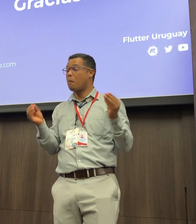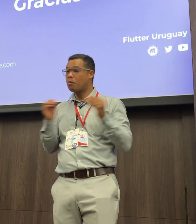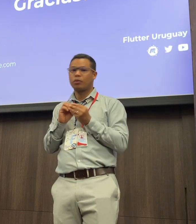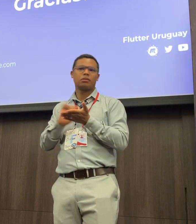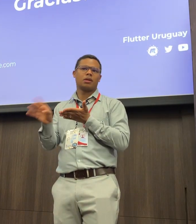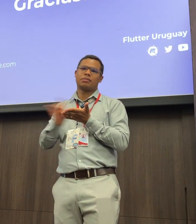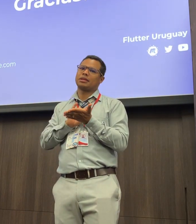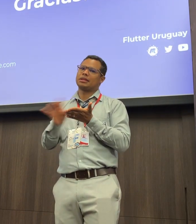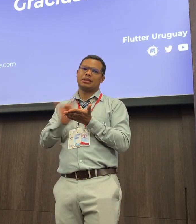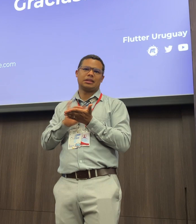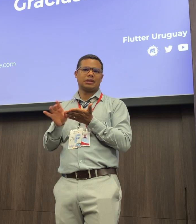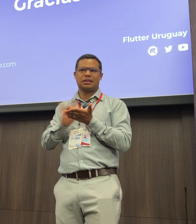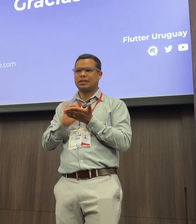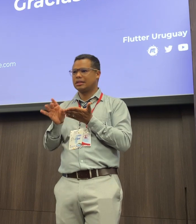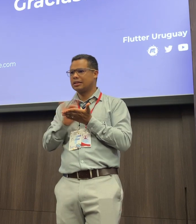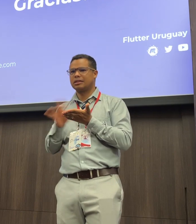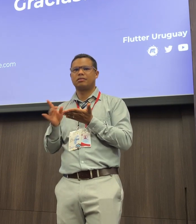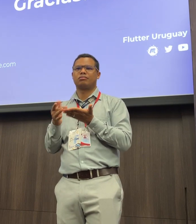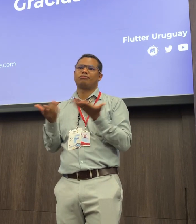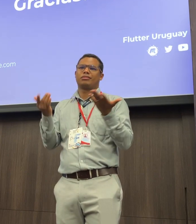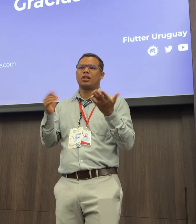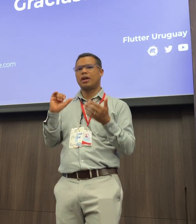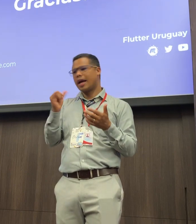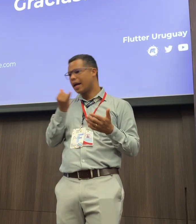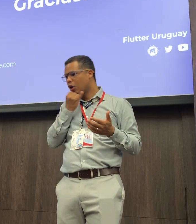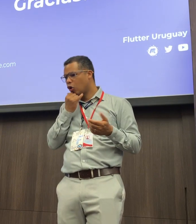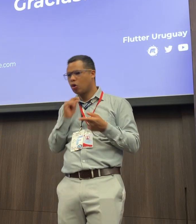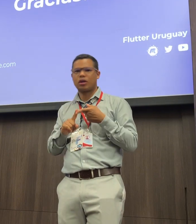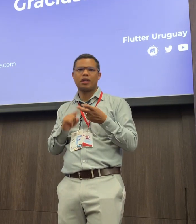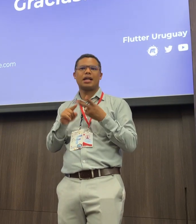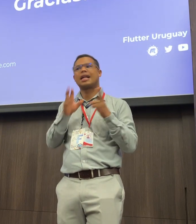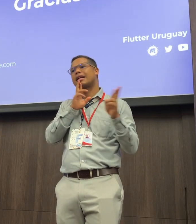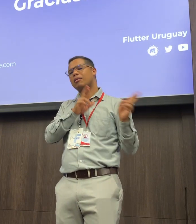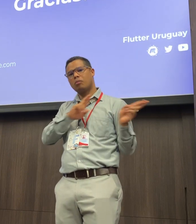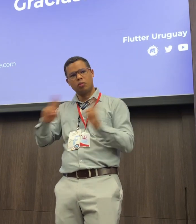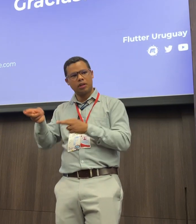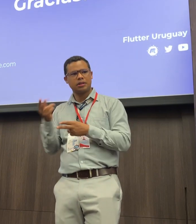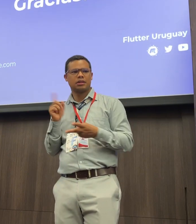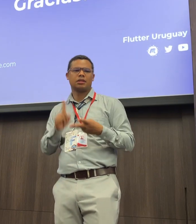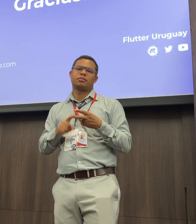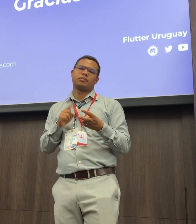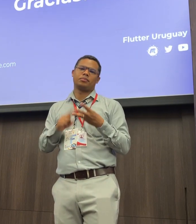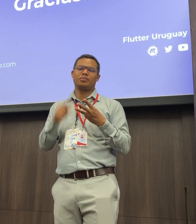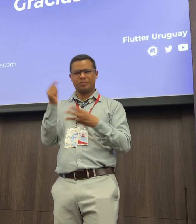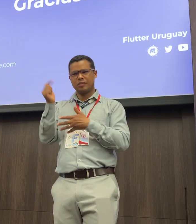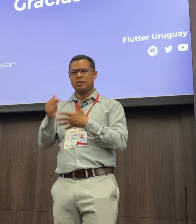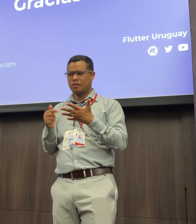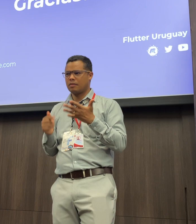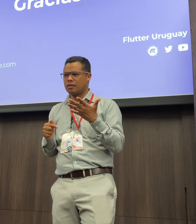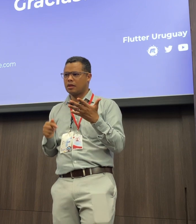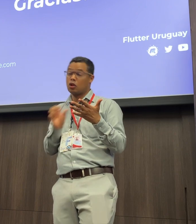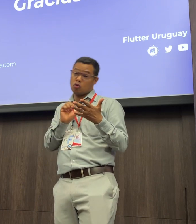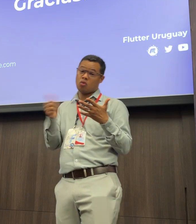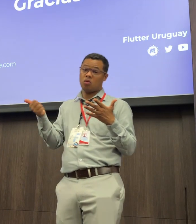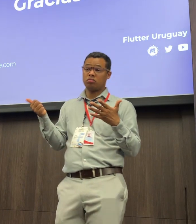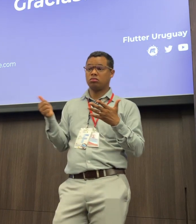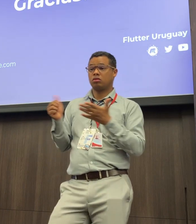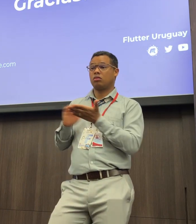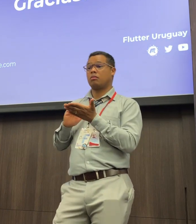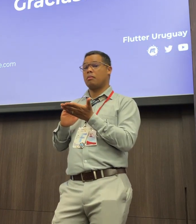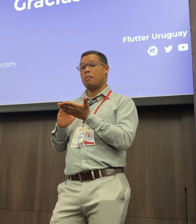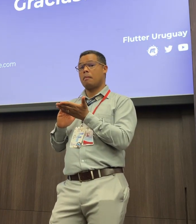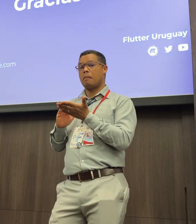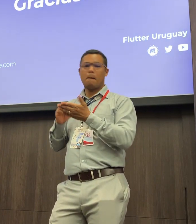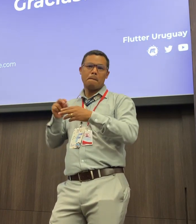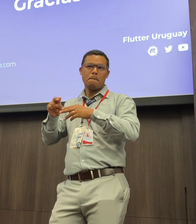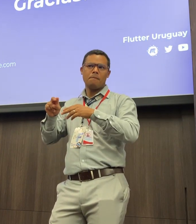normal, tanto en las requests, en los errores, en las respuestas, que está en otro método podría ser un poco, en un